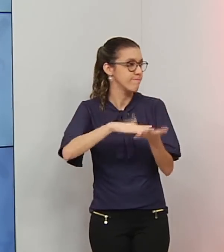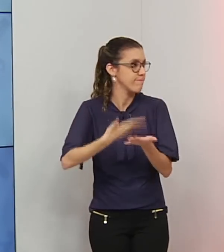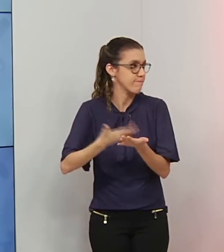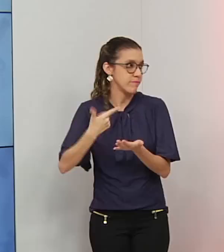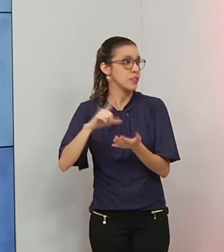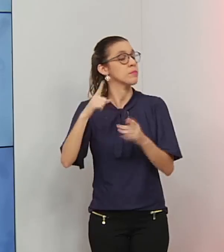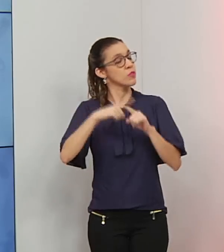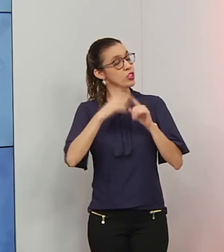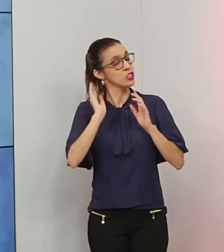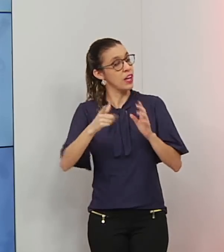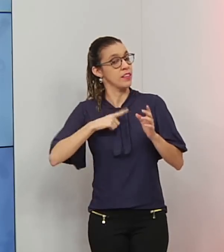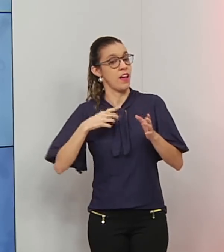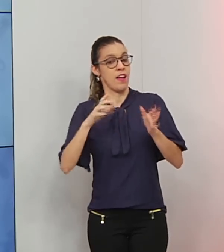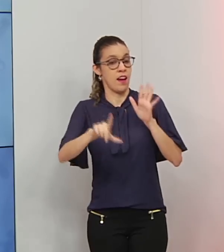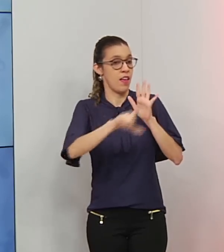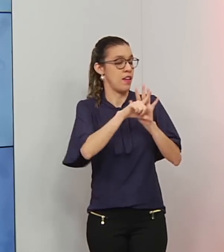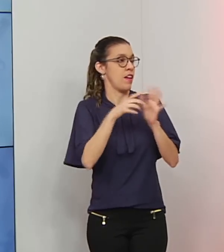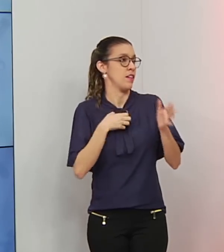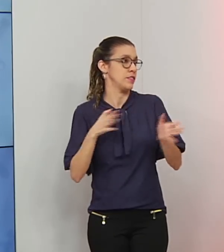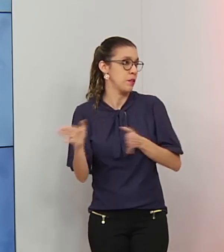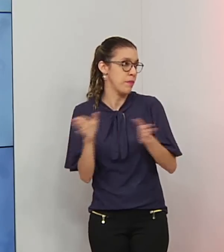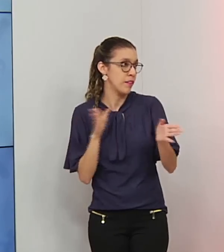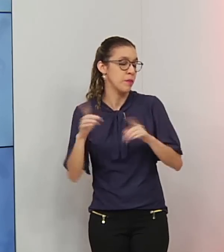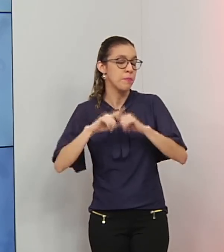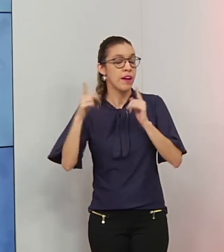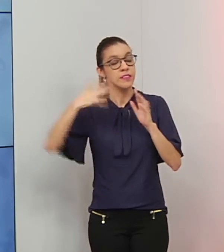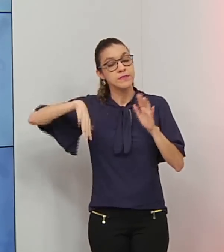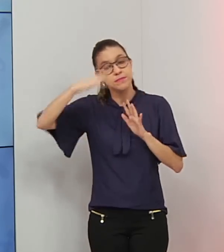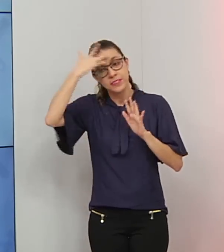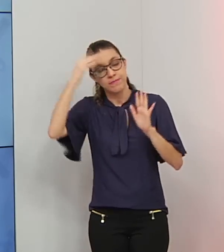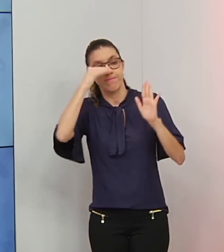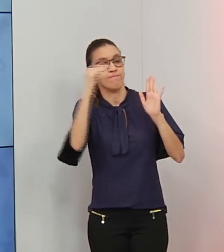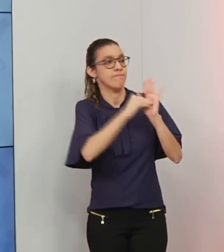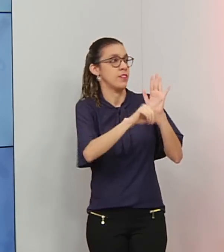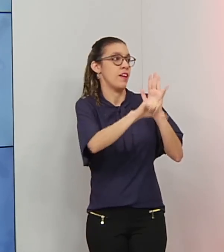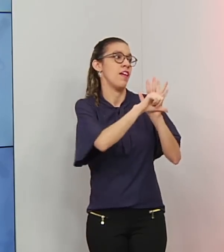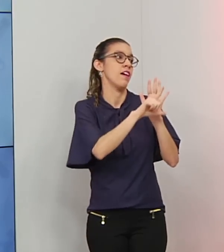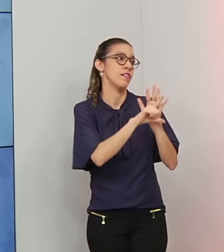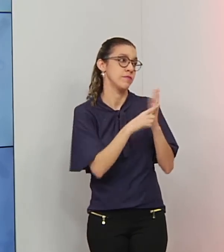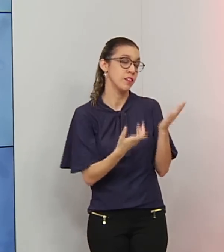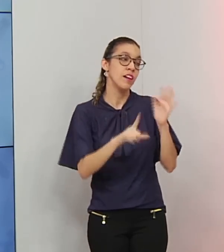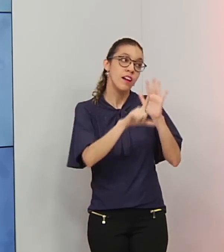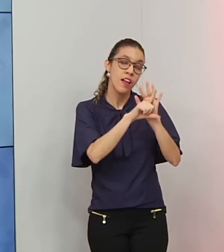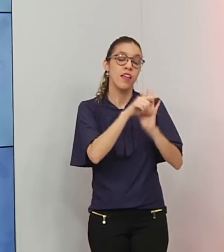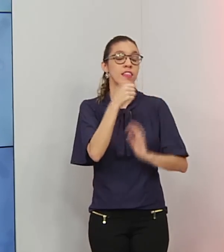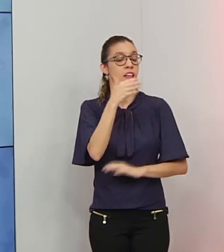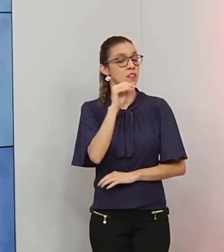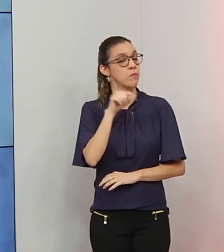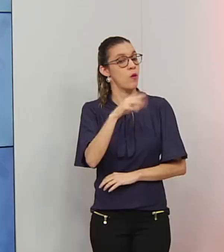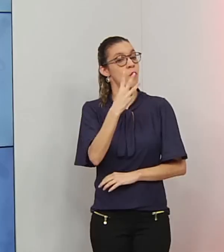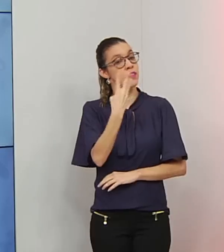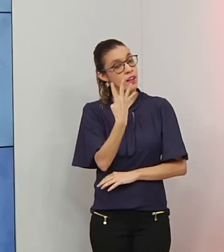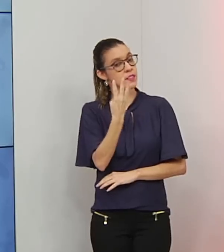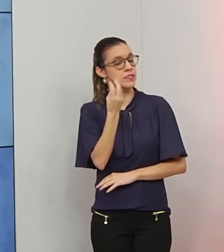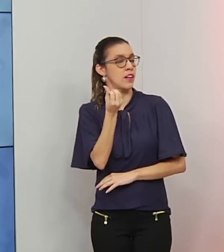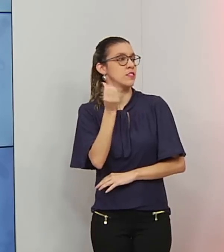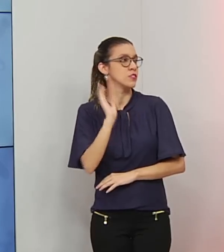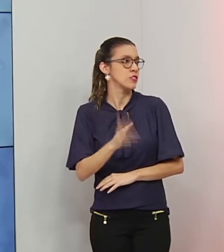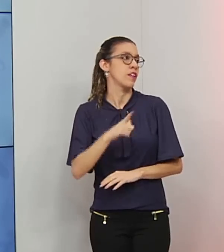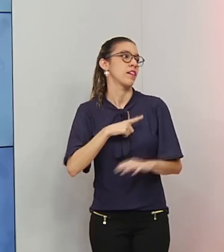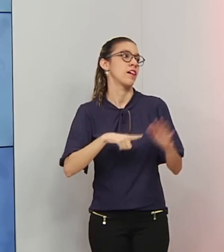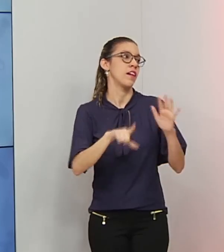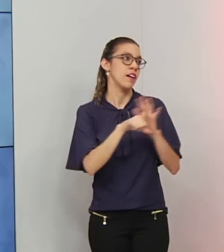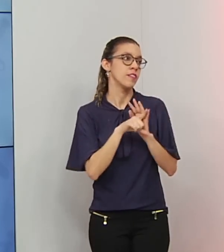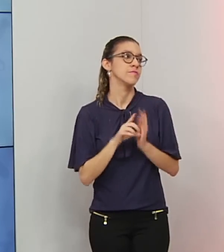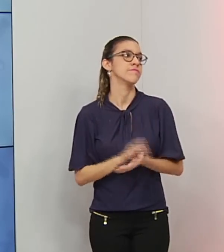órgãos públicos, nos hospitais. Às vezes não tem intérprete, já tem a lei, né? Mas não obedecem essa lei